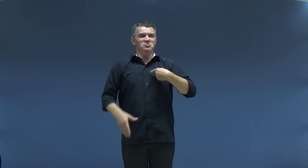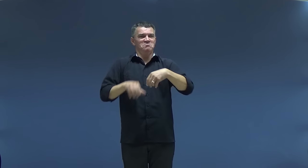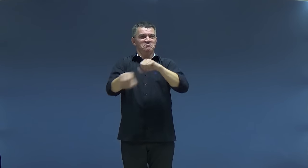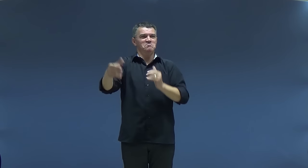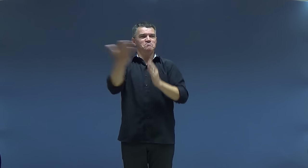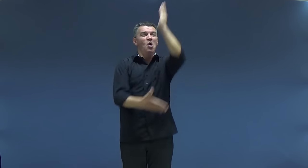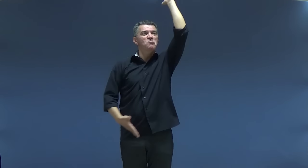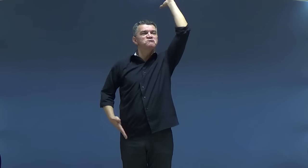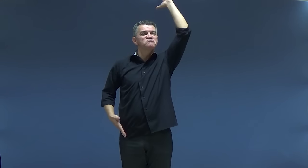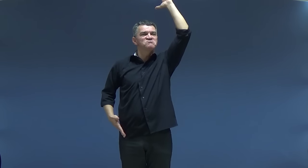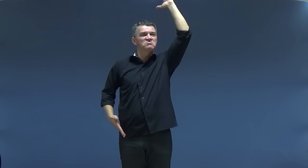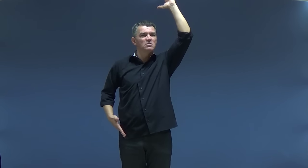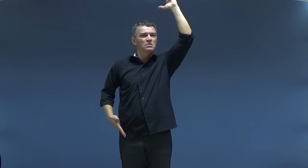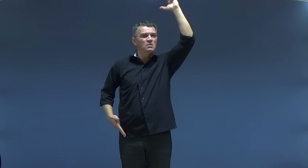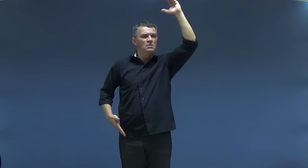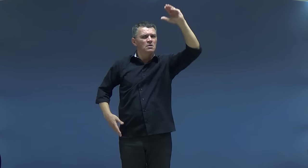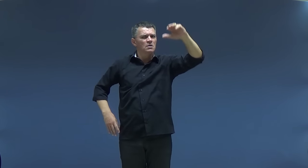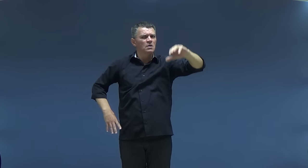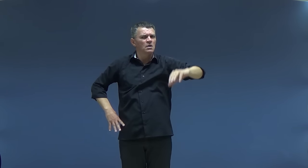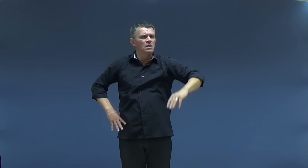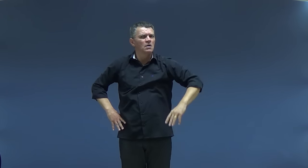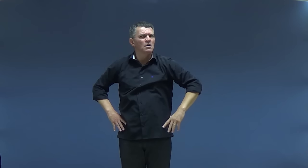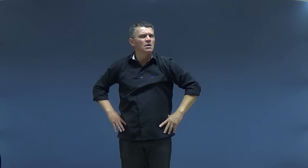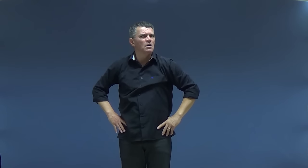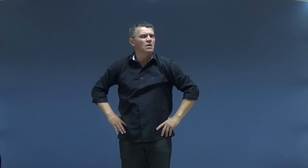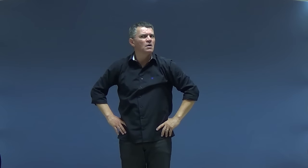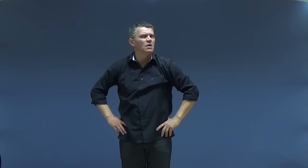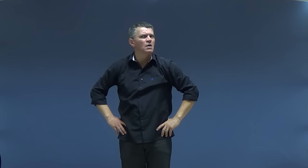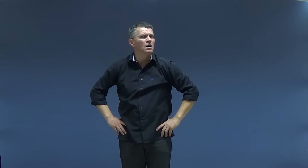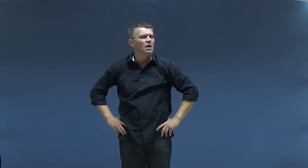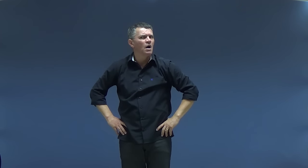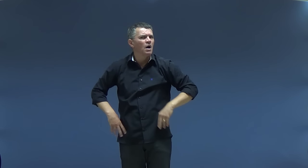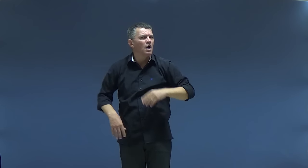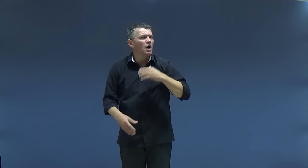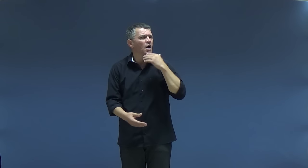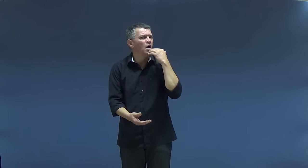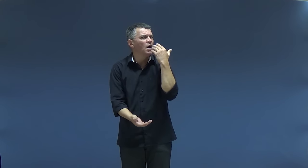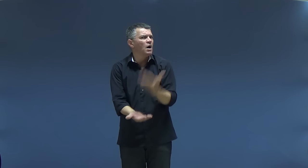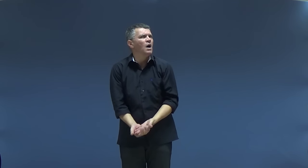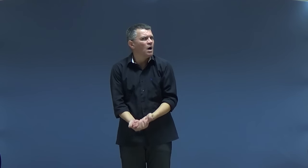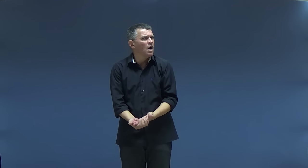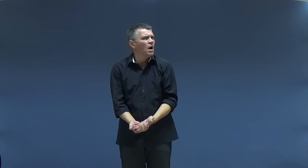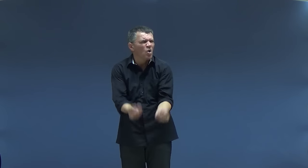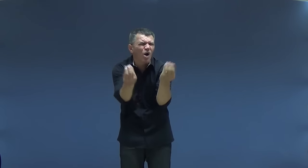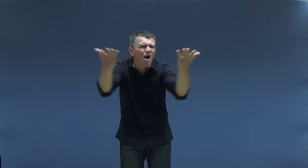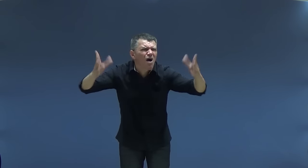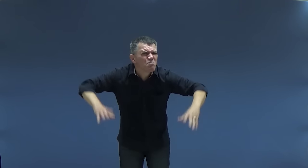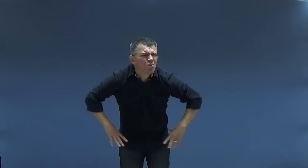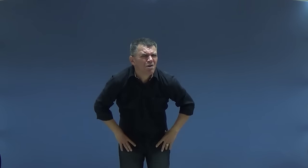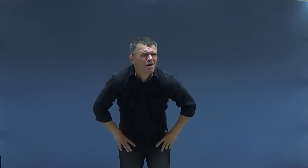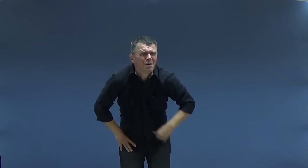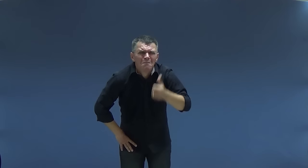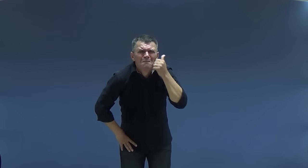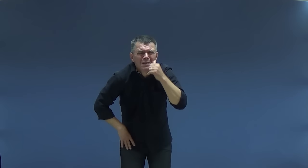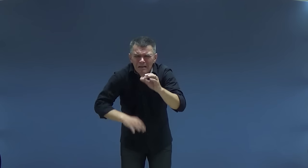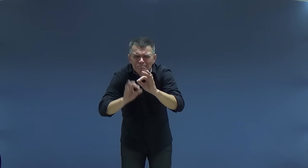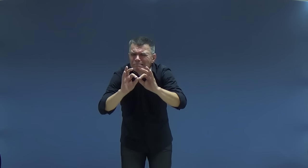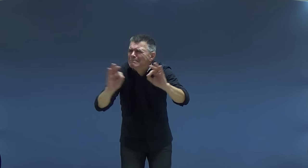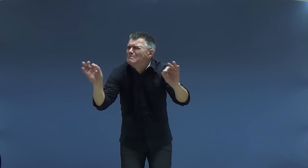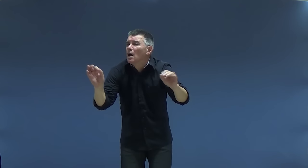agora? Pastor! Como é que pode? Na verdade, como isso? Uma